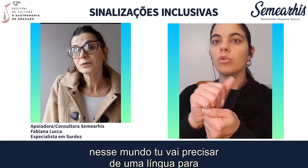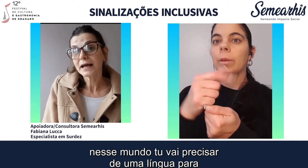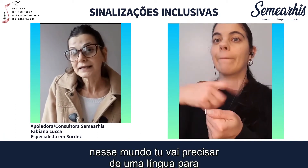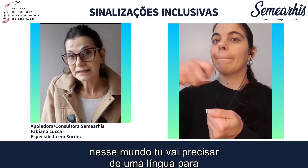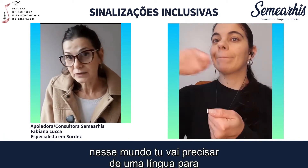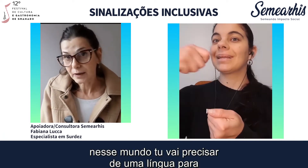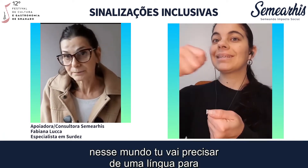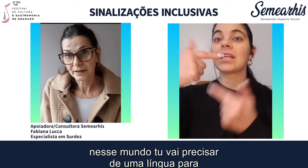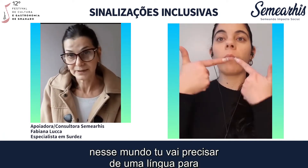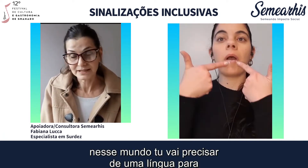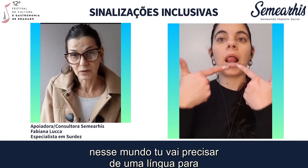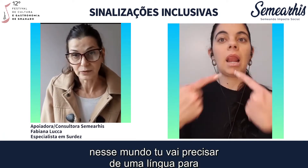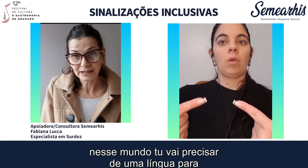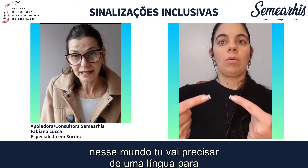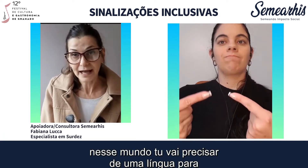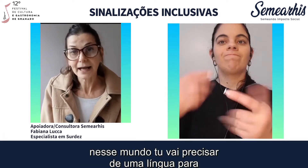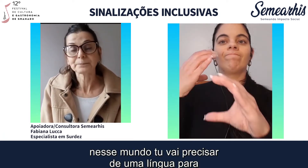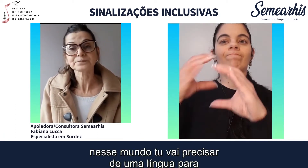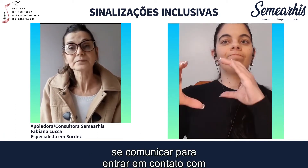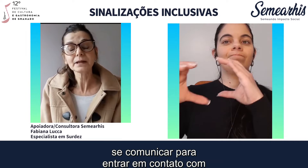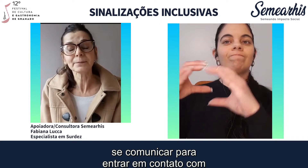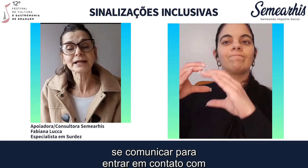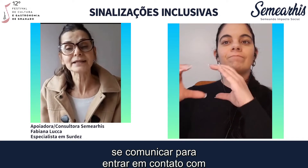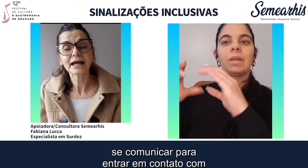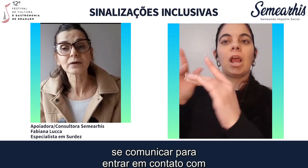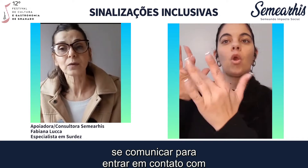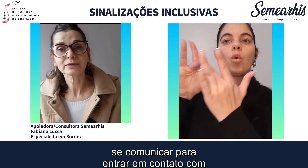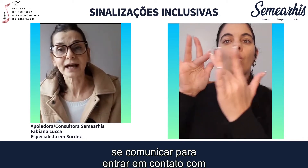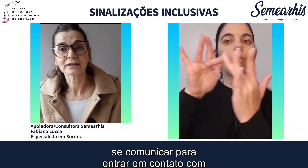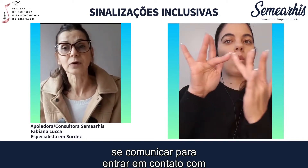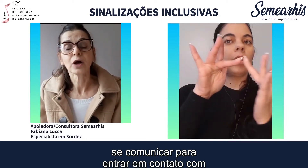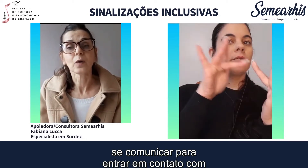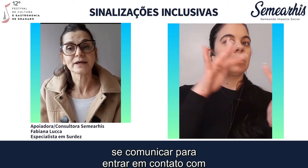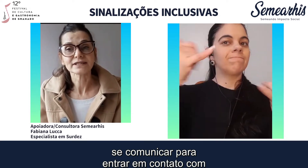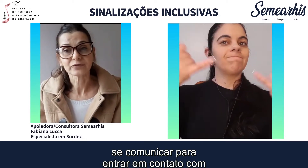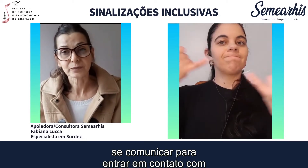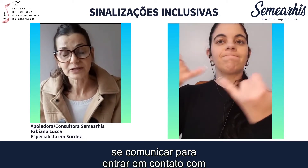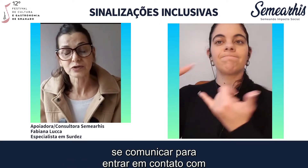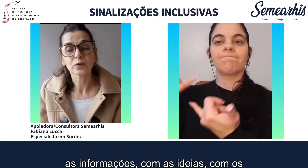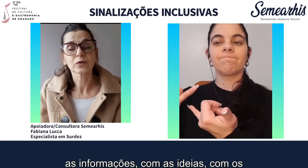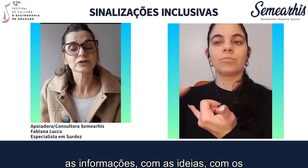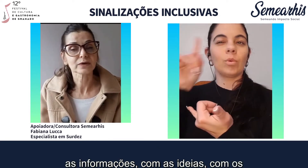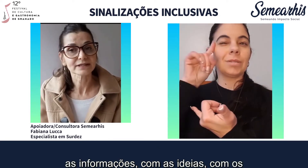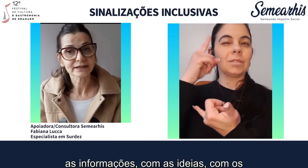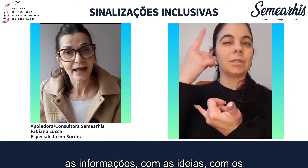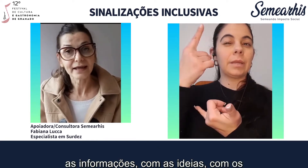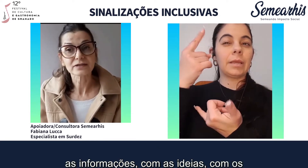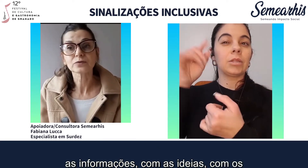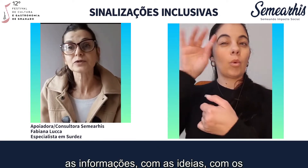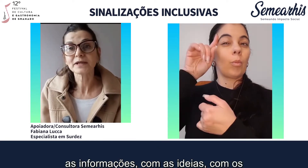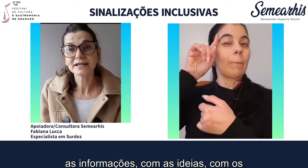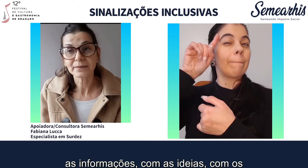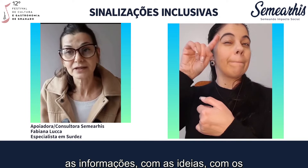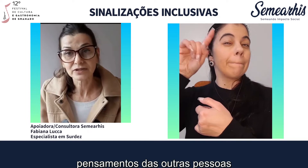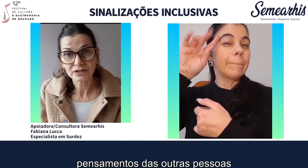precisar de uma língua para se comunicar, para entrar em contato com as informações, com as ideias,